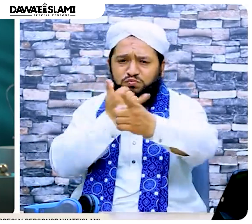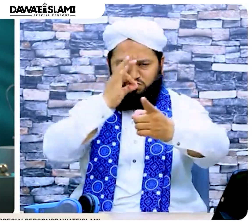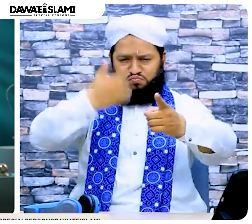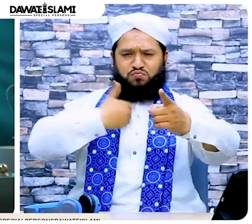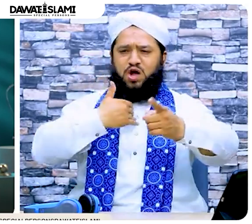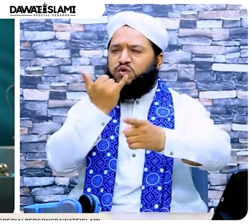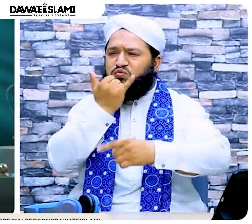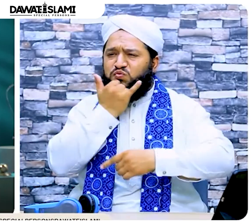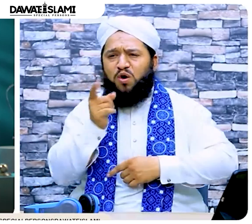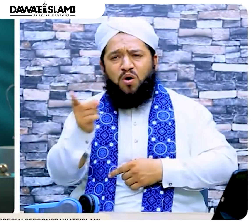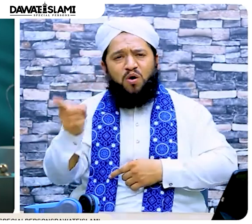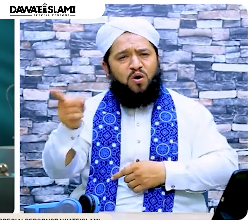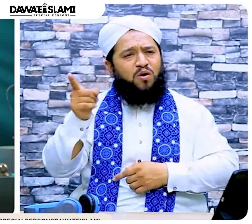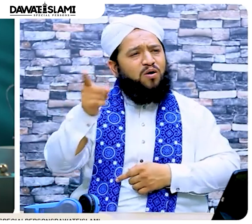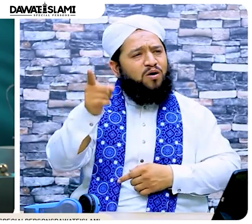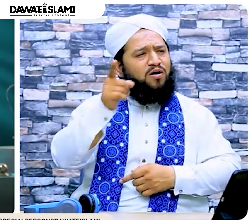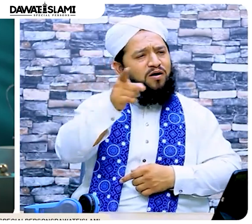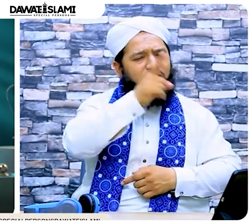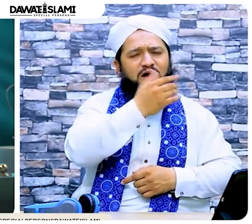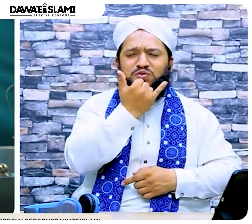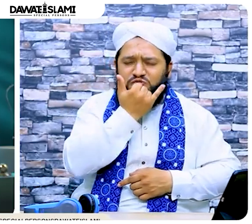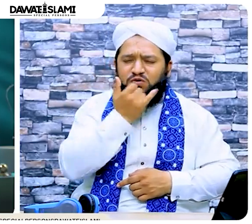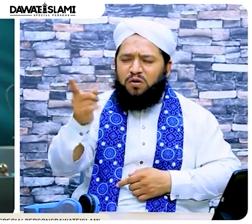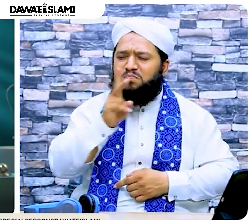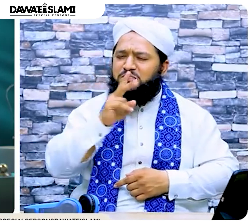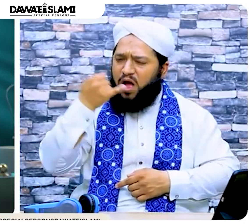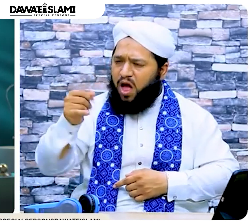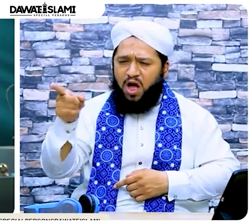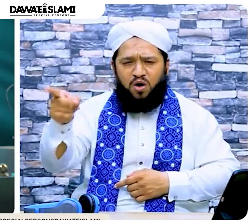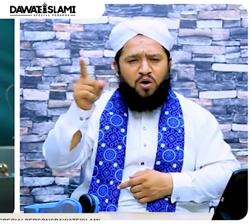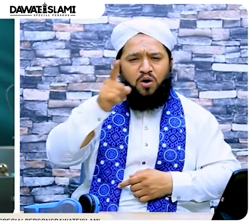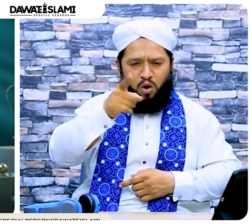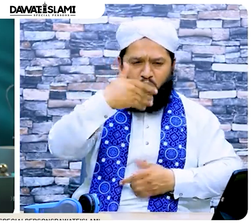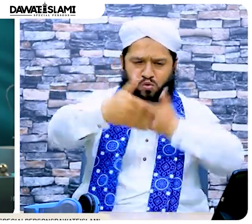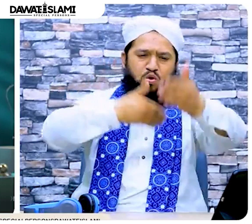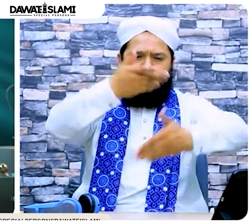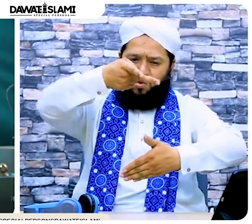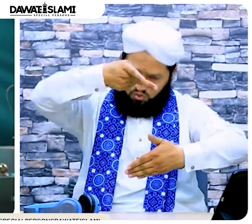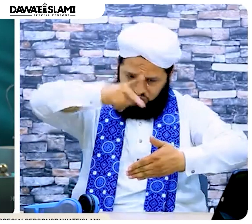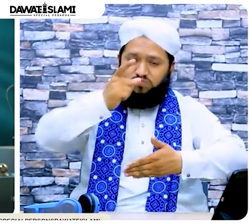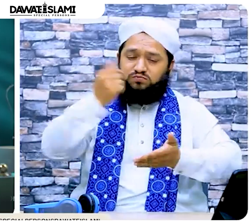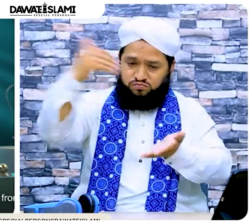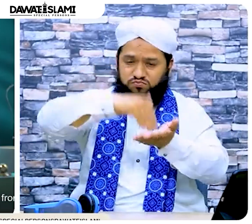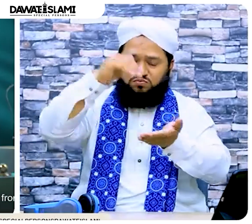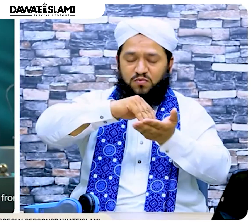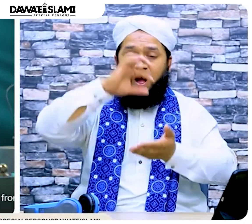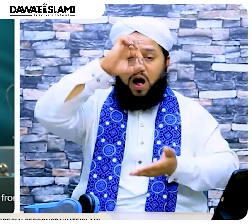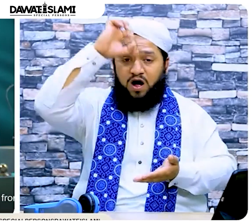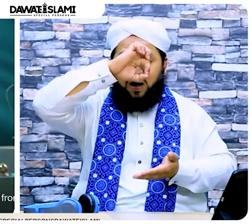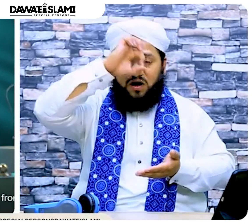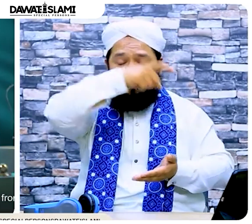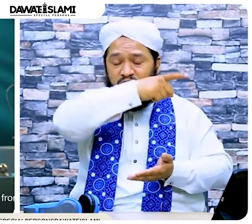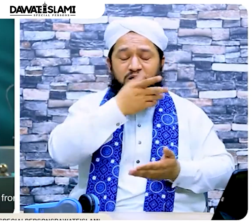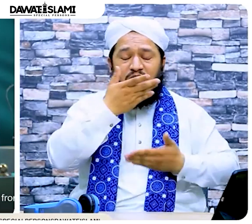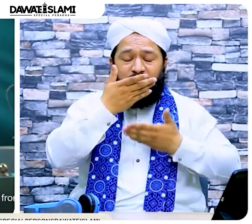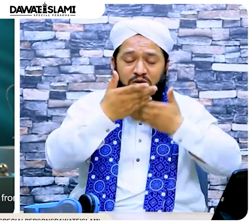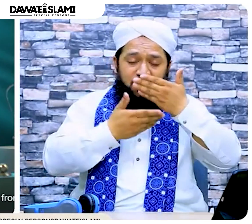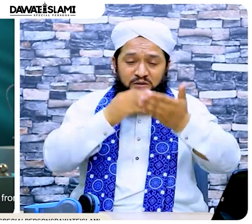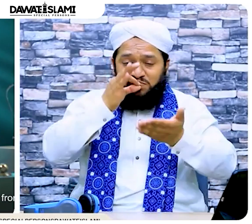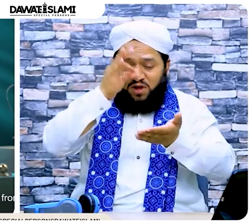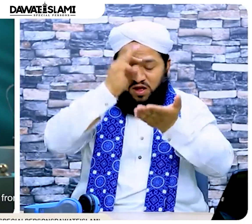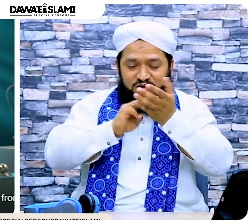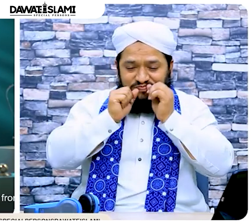کسی محتاج نے بھی اس کے کپڑوں سے برکت نہ لی۔ نمبر 2، اس نے ایک اور پیشن گوئی کی کہ آسمانی بیوی کی پیشن گوئی کی اور اپنی